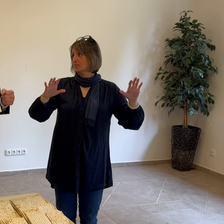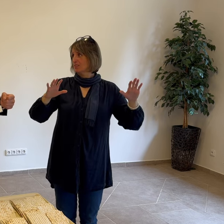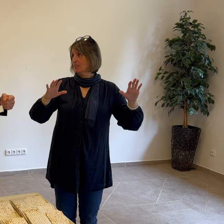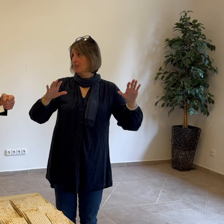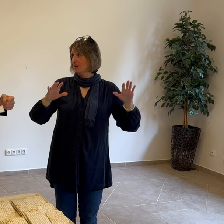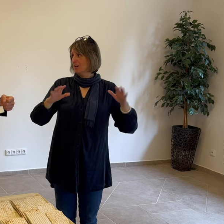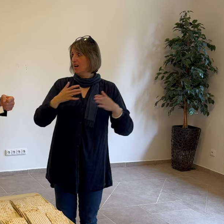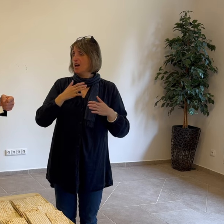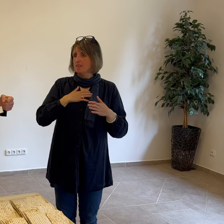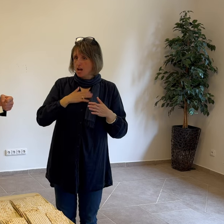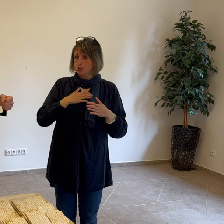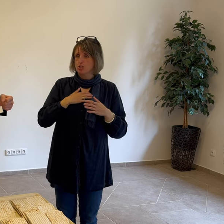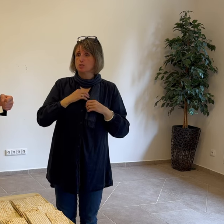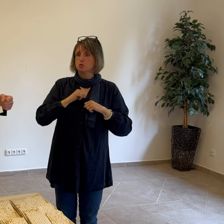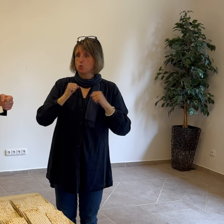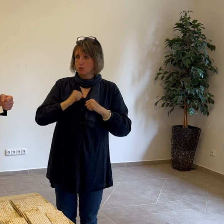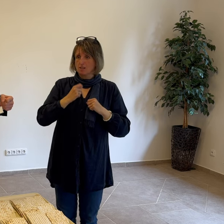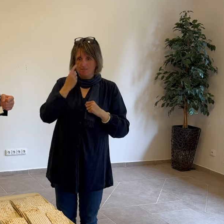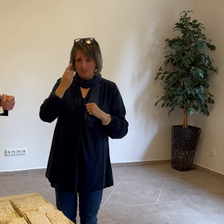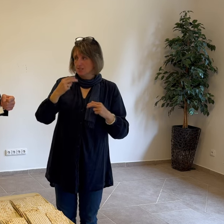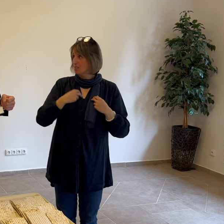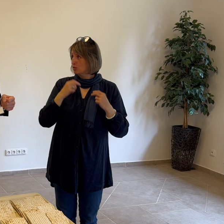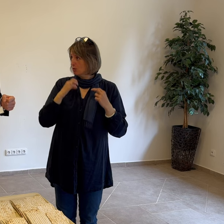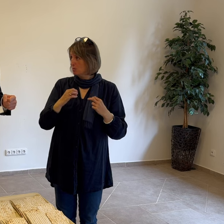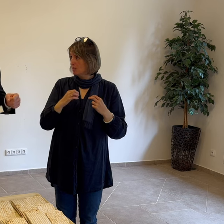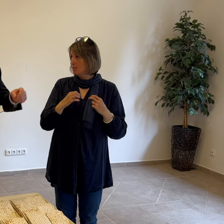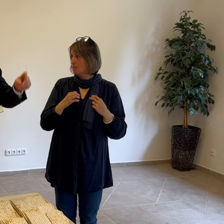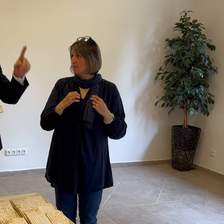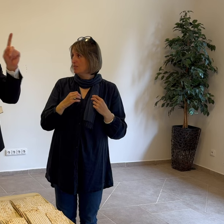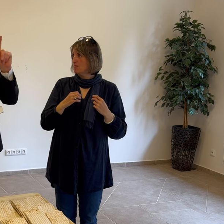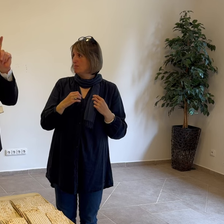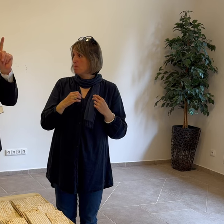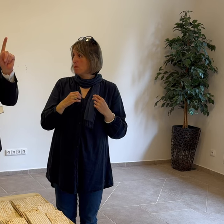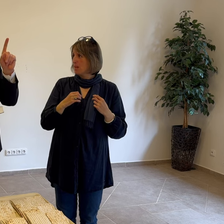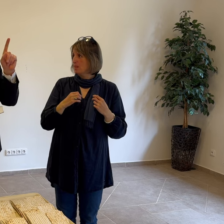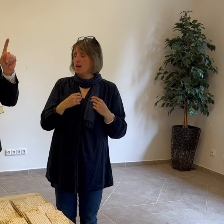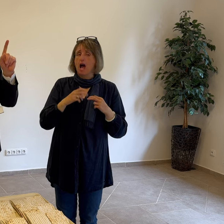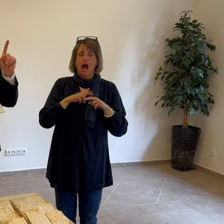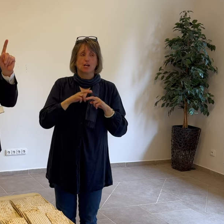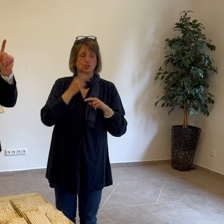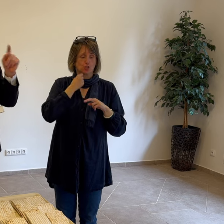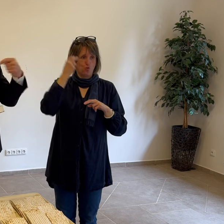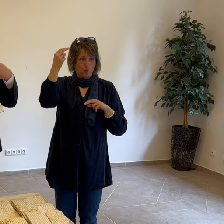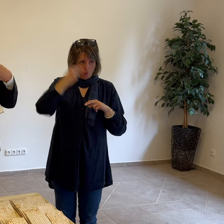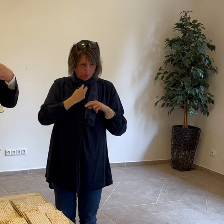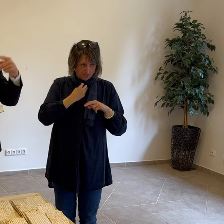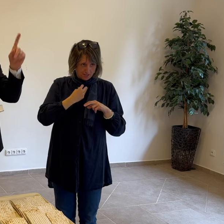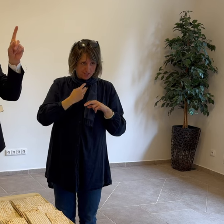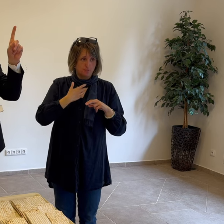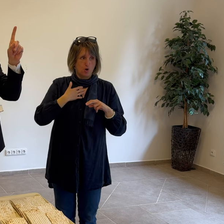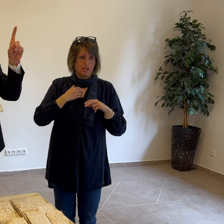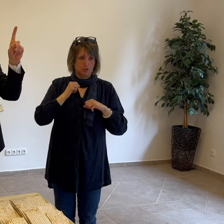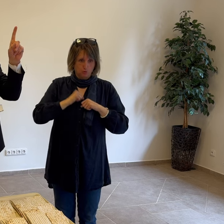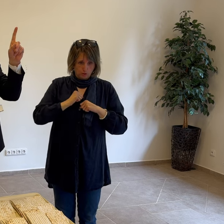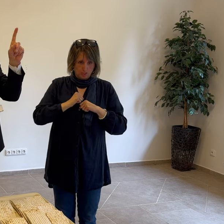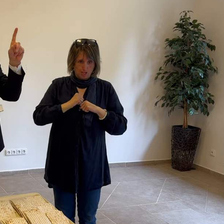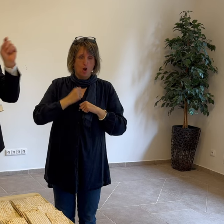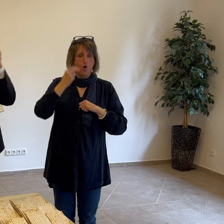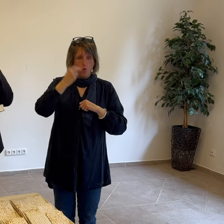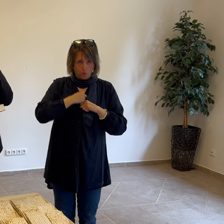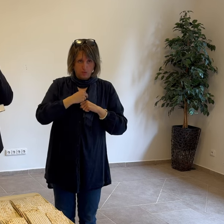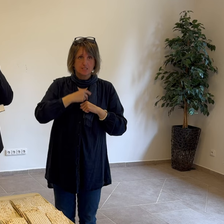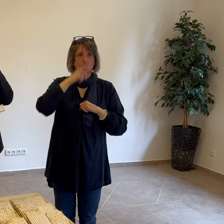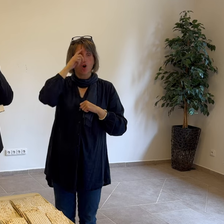skutky dobré a slaví otce vašeho vašeho otce